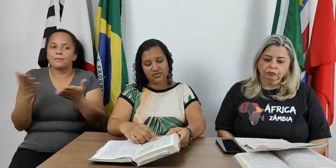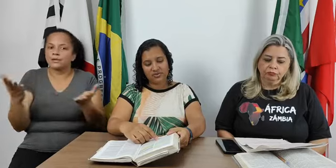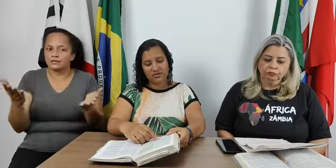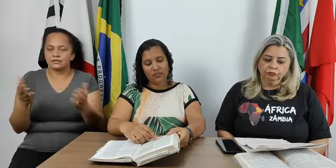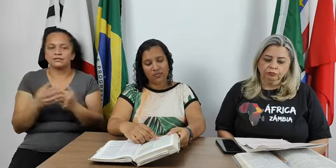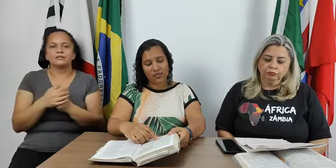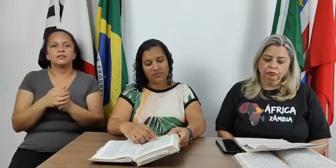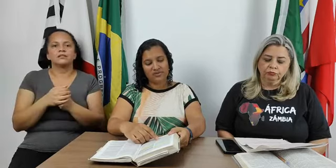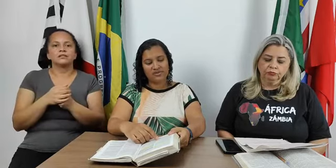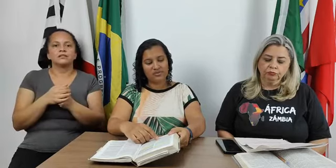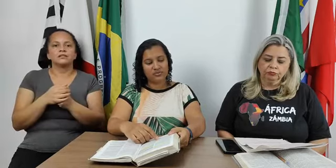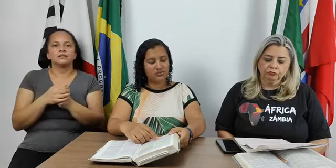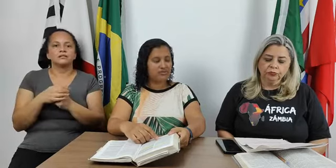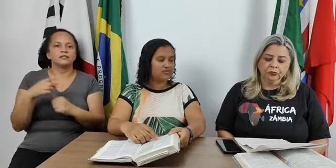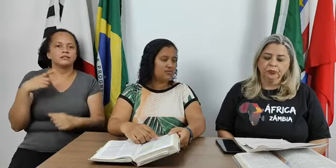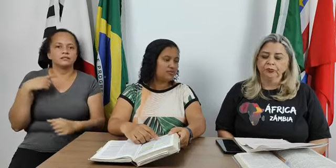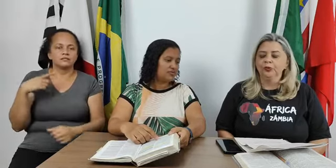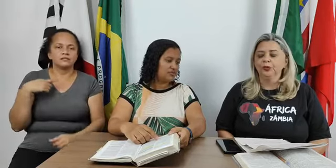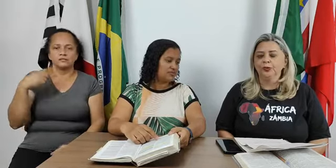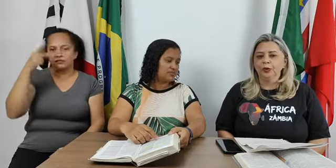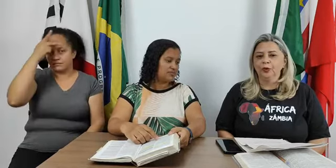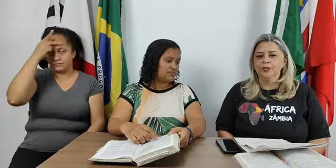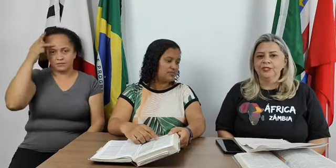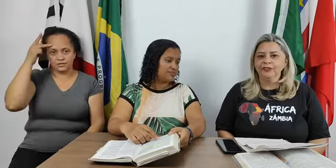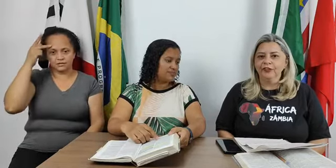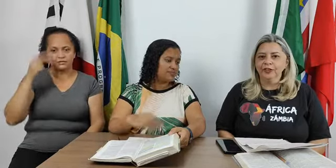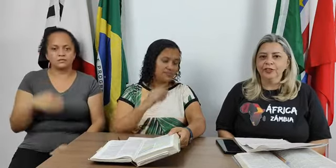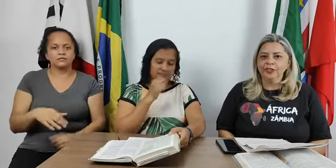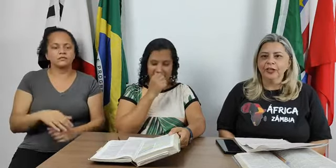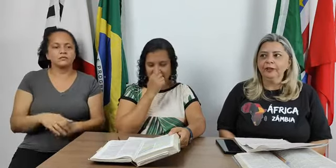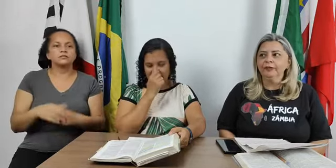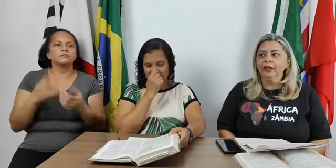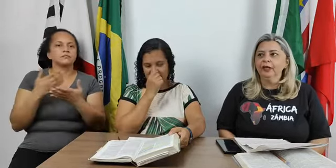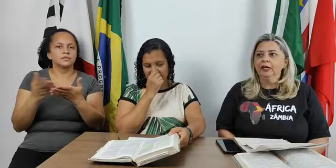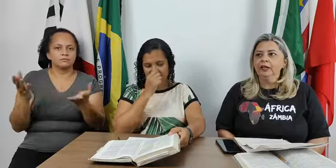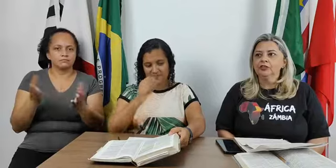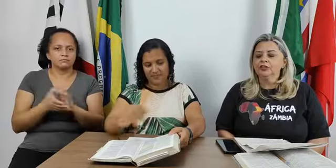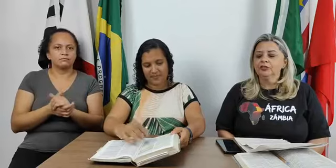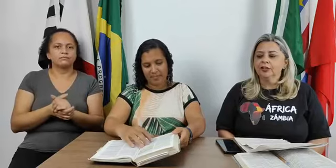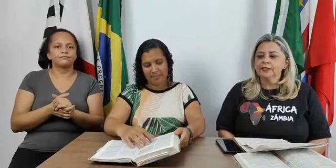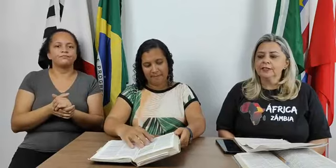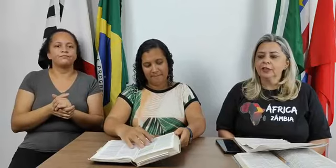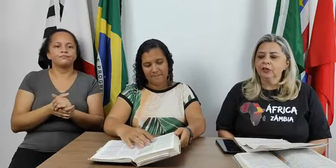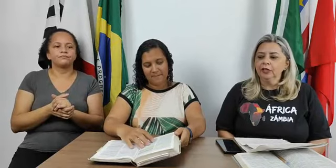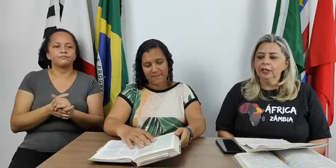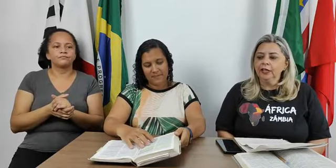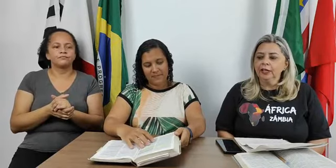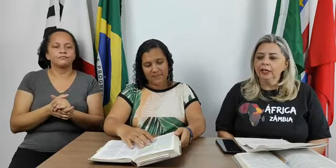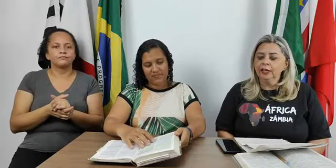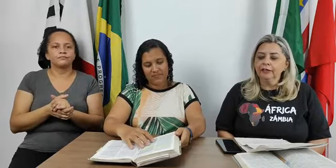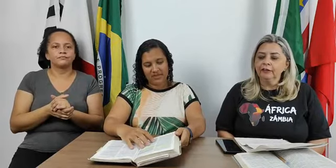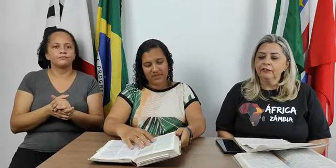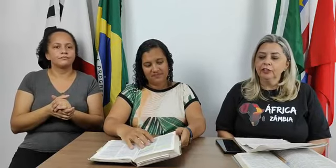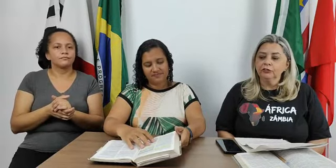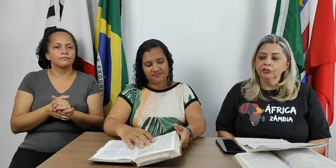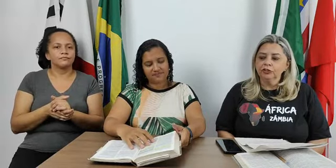da destruição, como as Escrituras haviam predito. Nossa, forte, né? E a gente vê assim, que